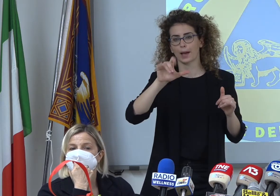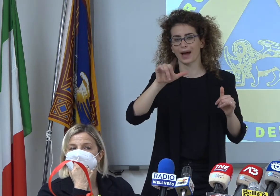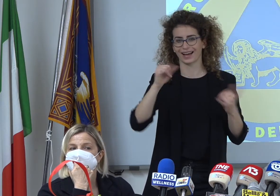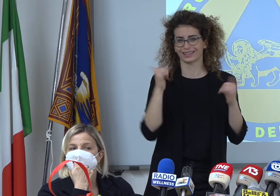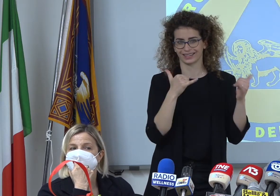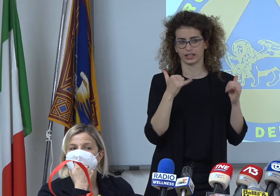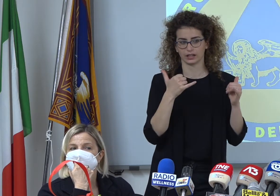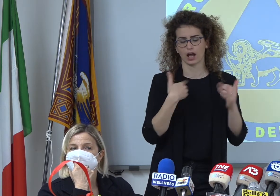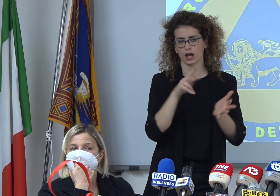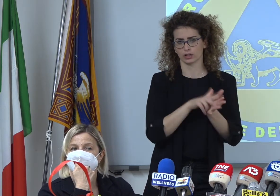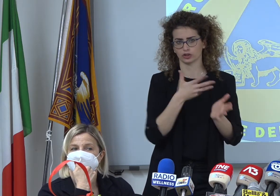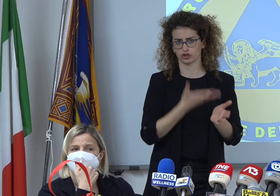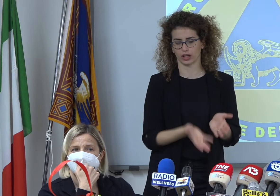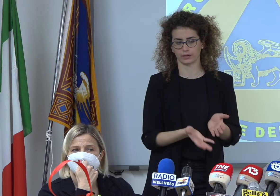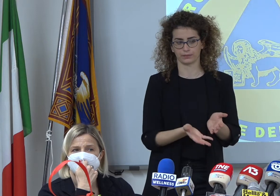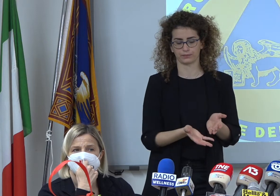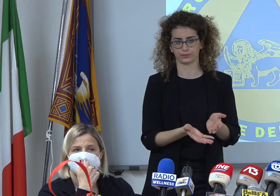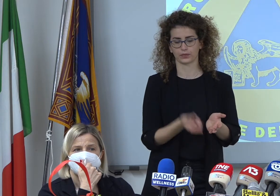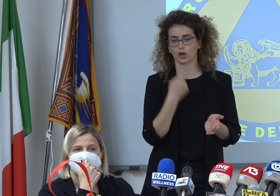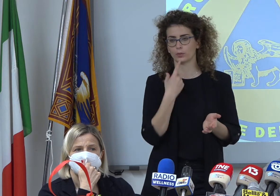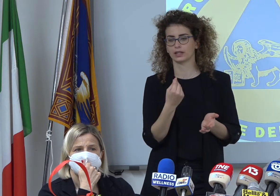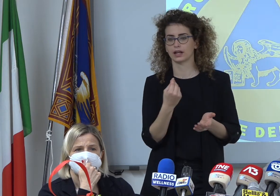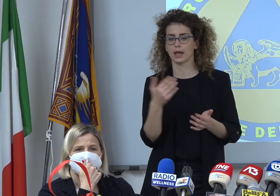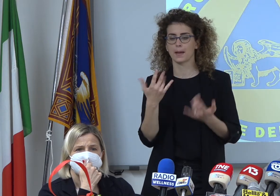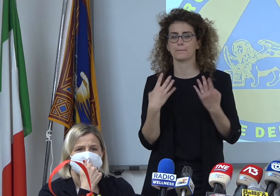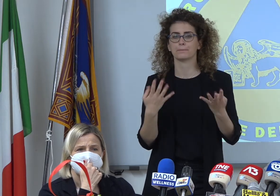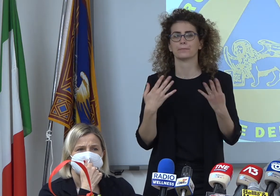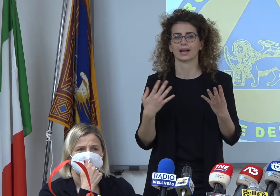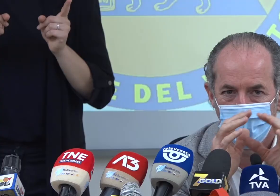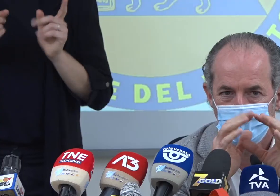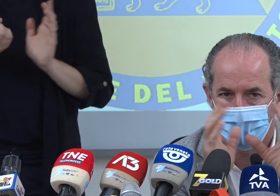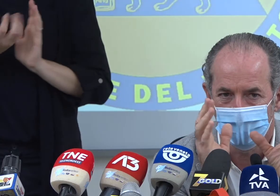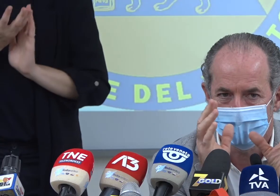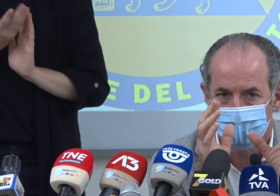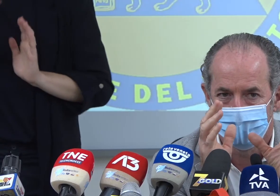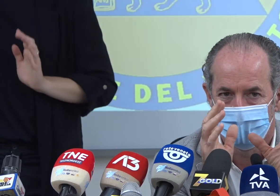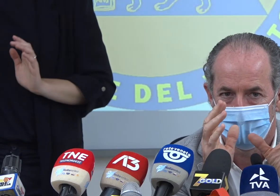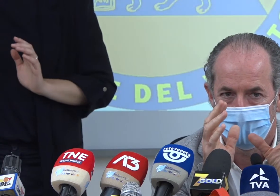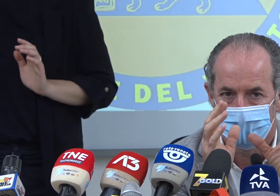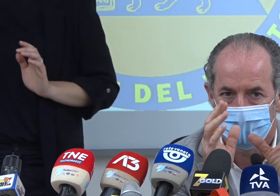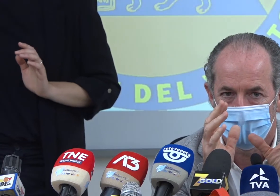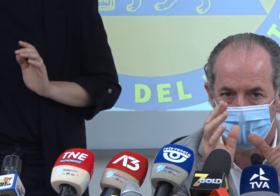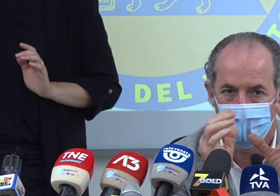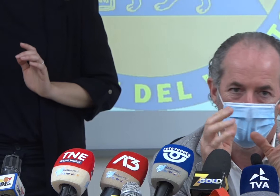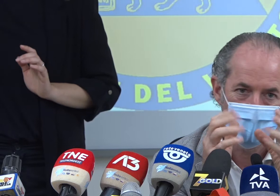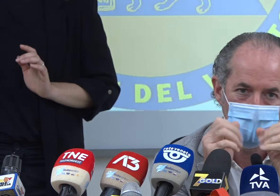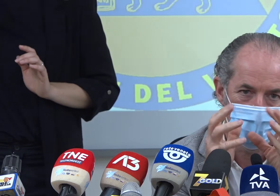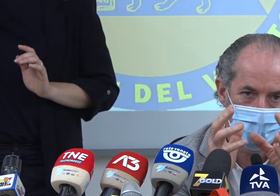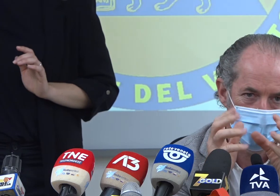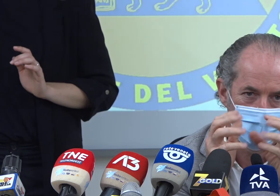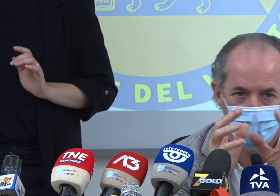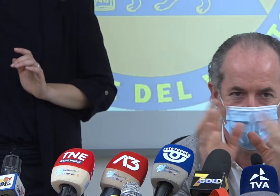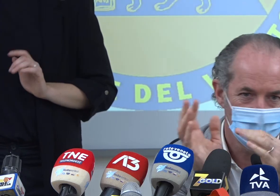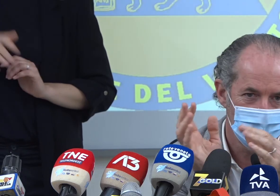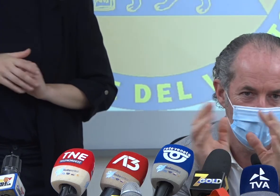virus sarà stilato un bollettino con la specifica dei ricoverati non vaccinati. Il Veneto sta lavorando anche per trovare una soluzione